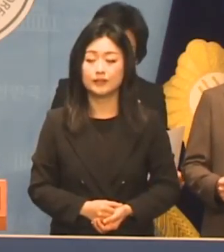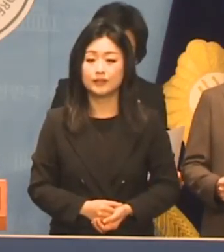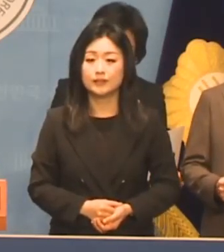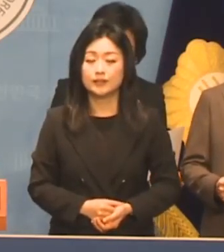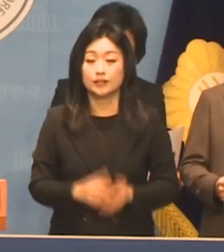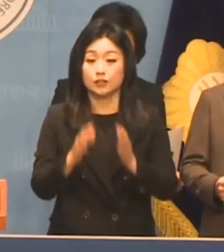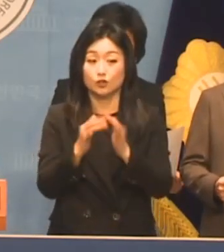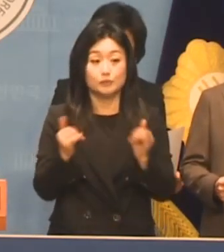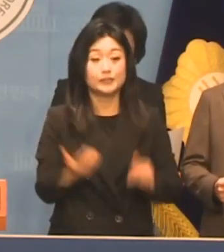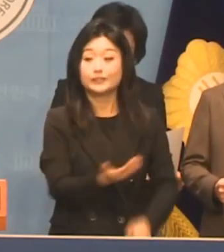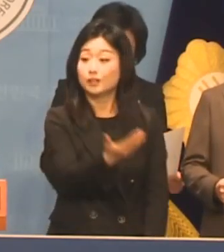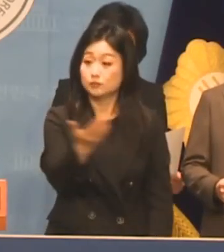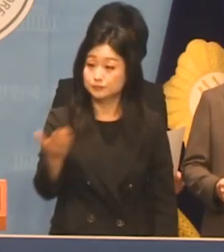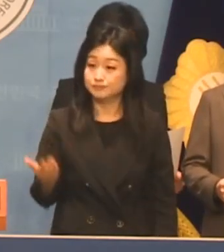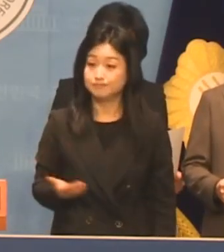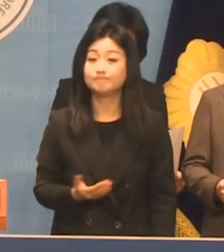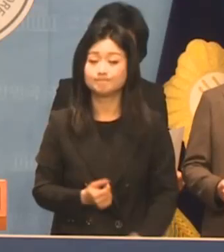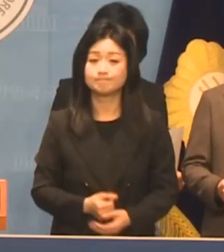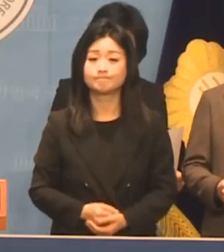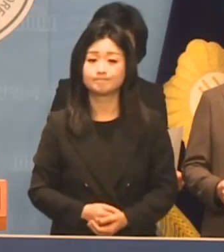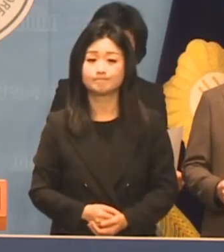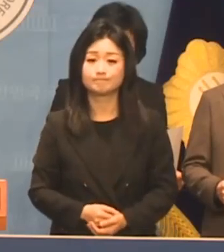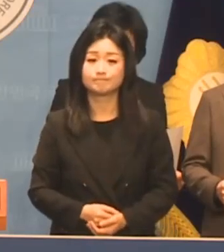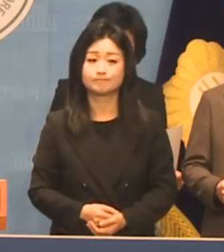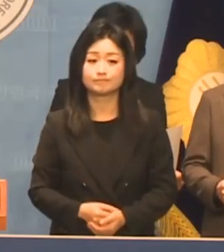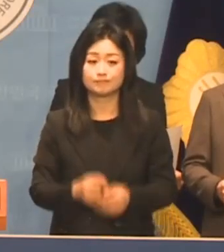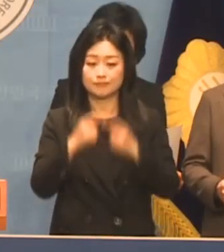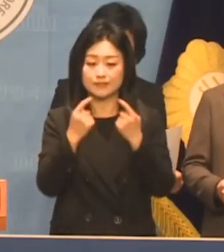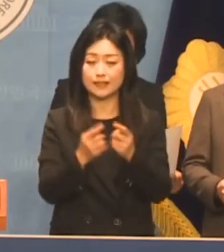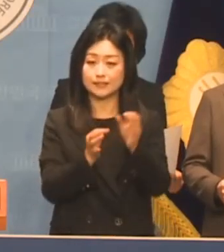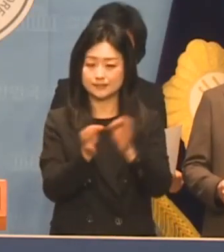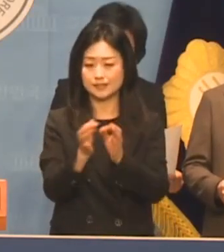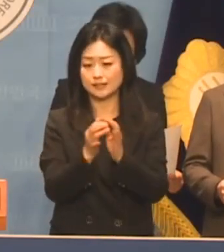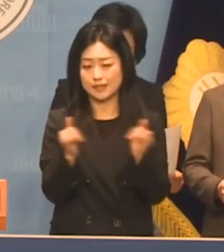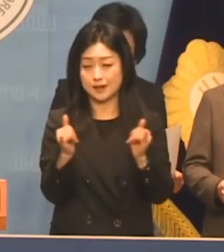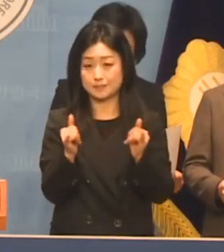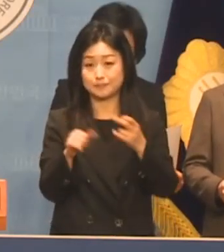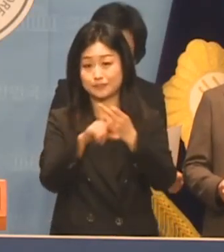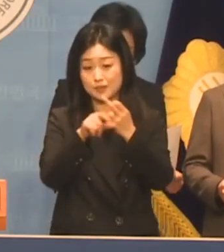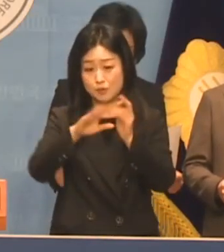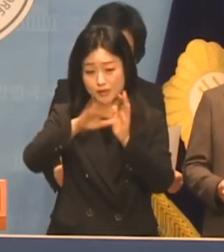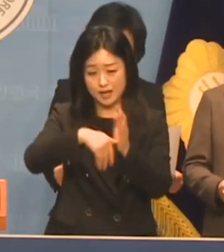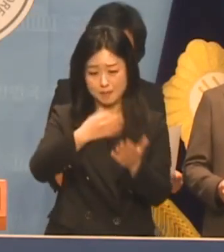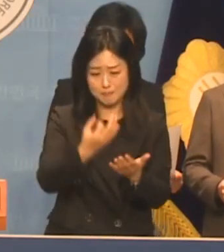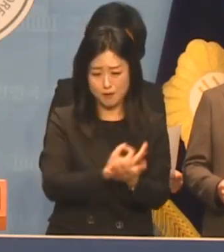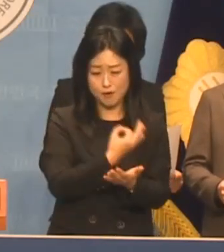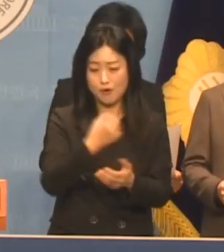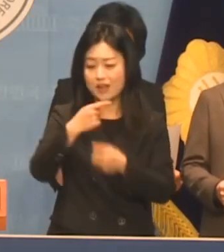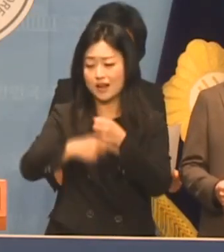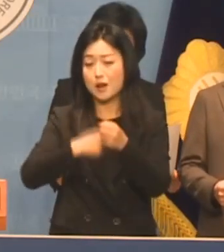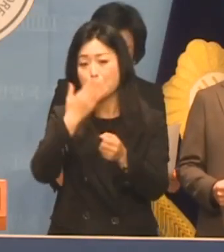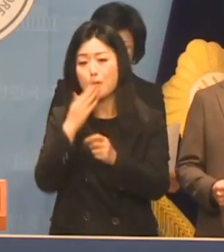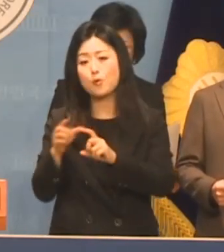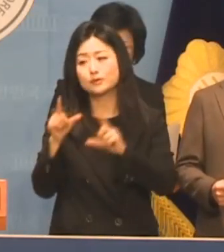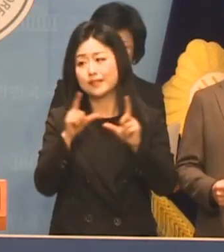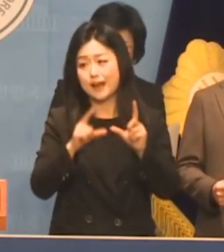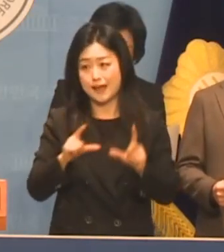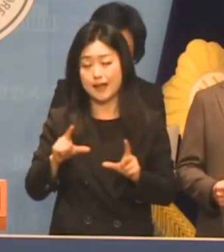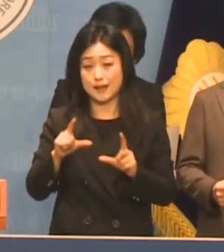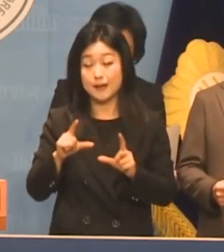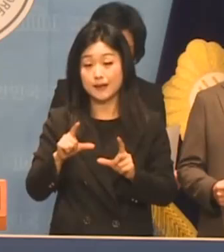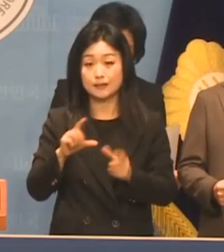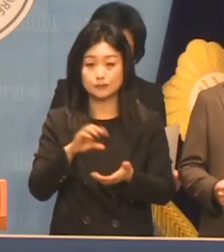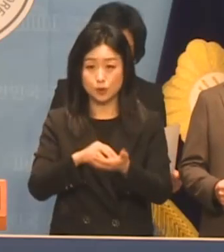마지막으로 국민 여러분께 호소드립니다. 소상공인들은 연말에 한 번 벌어 1년을 버틴다